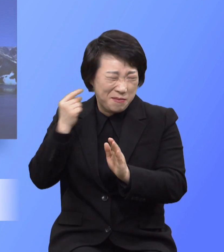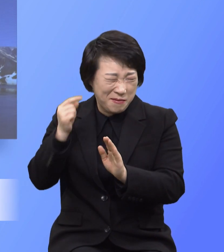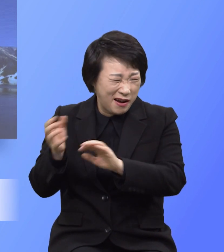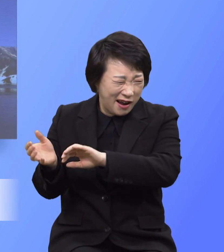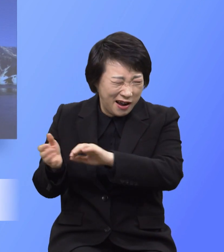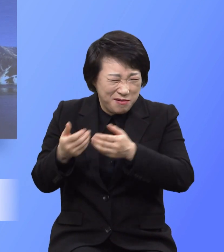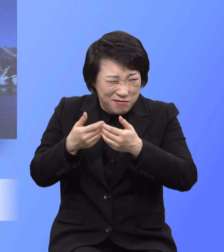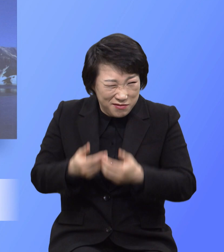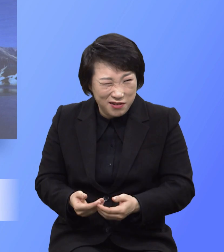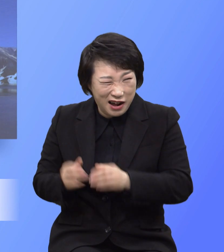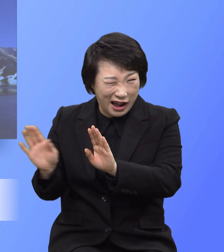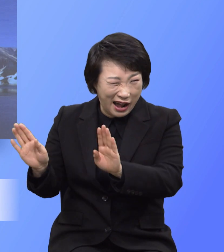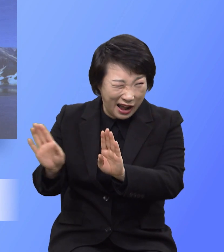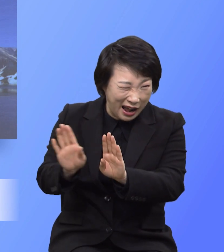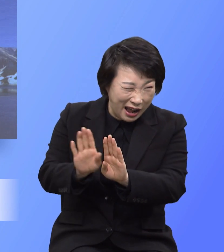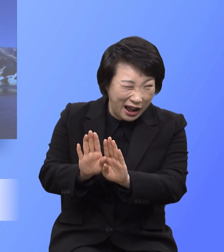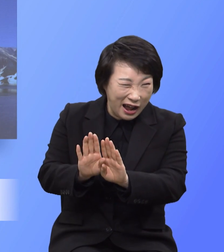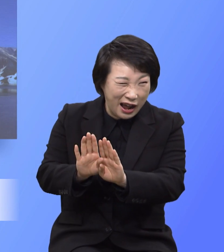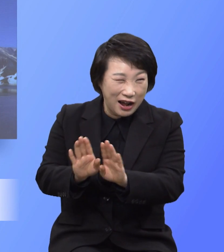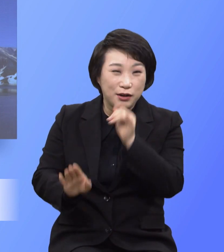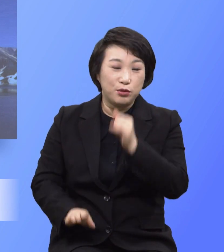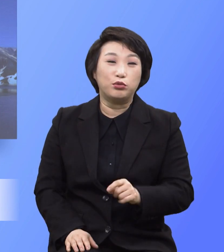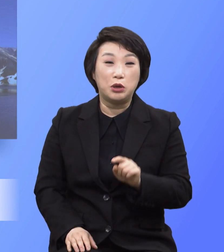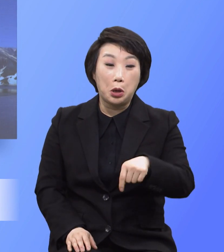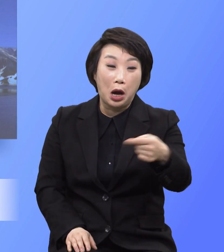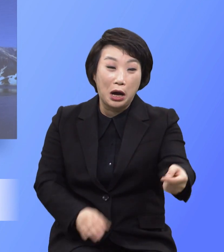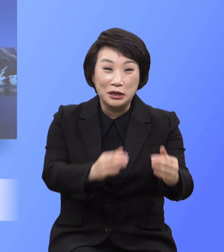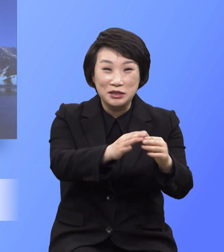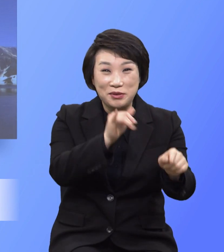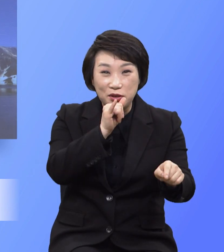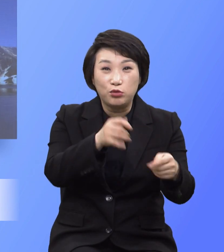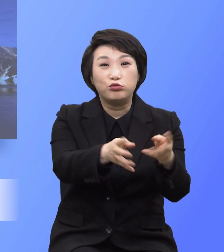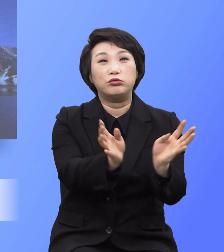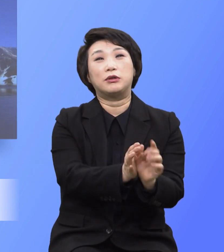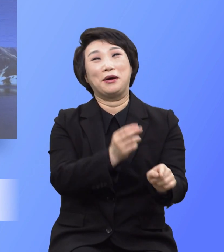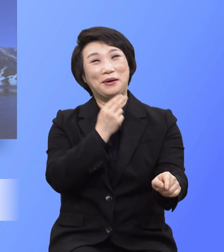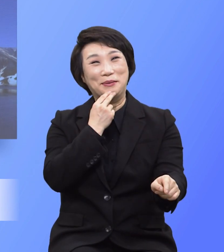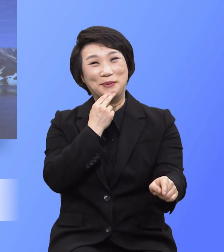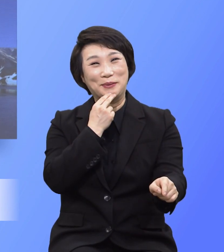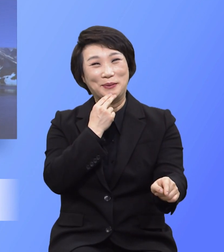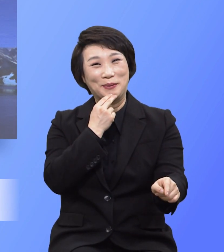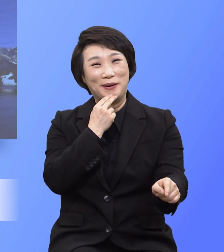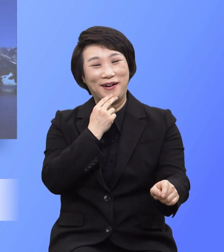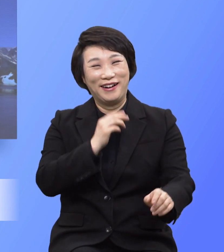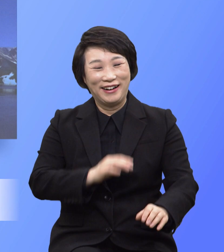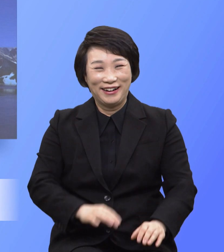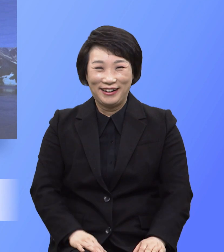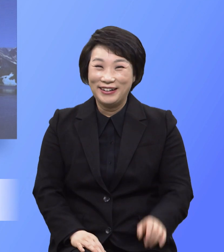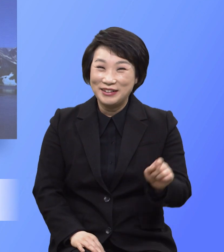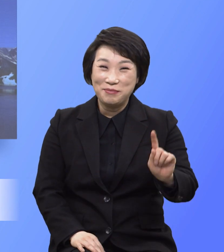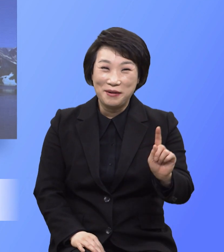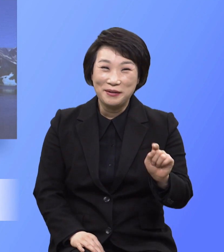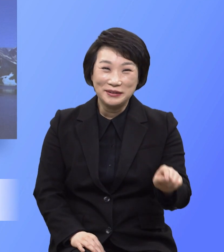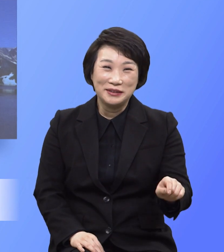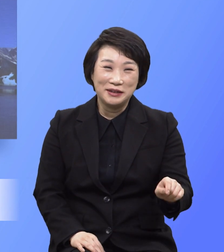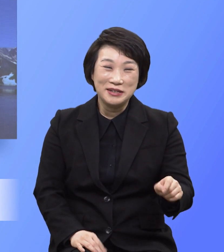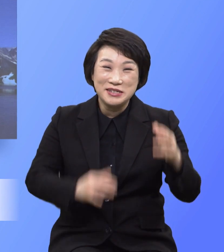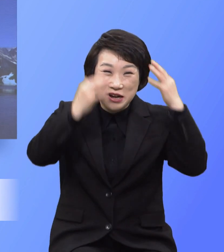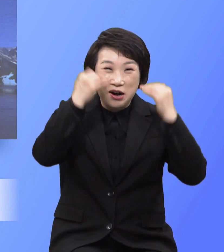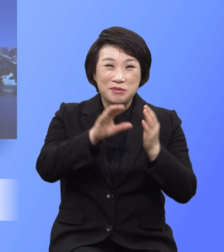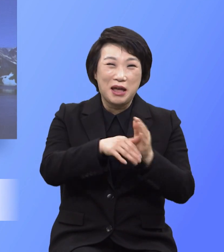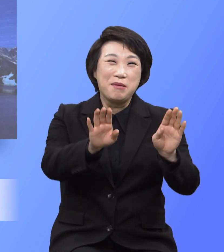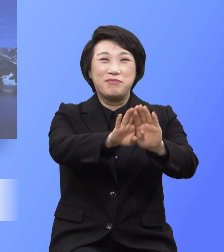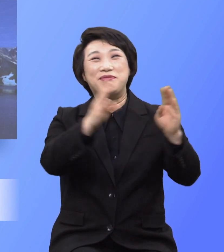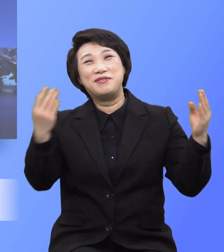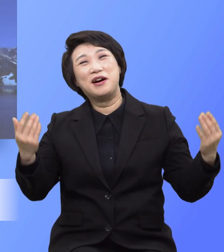삽니다. 근데 바로 그 밑에 집은요 울타리가 없어요. 그냥 까짓거 여름에도